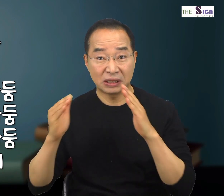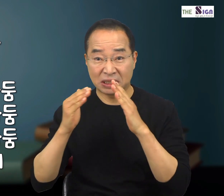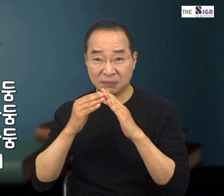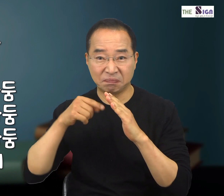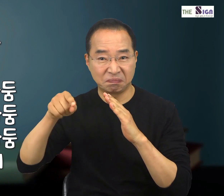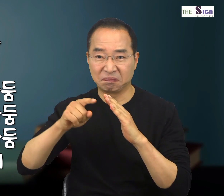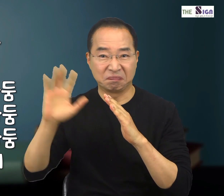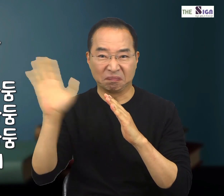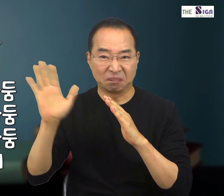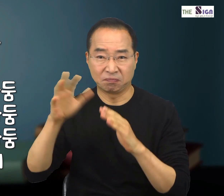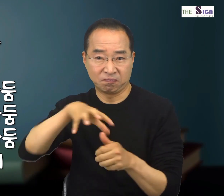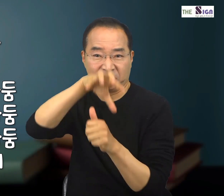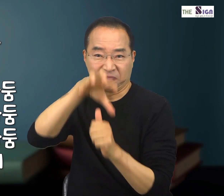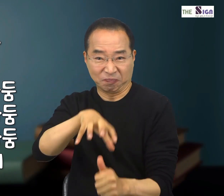집